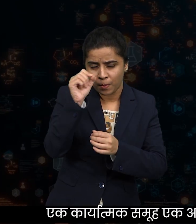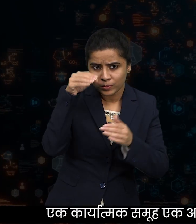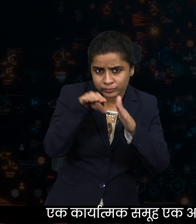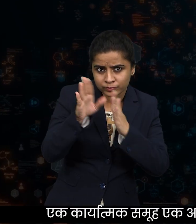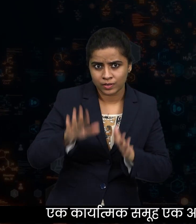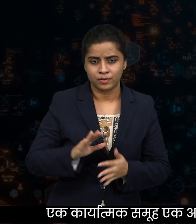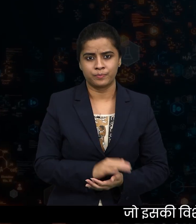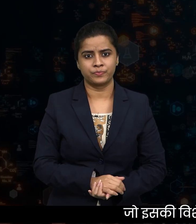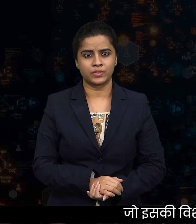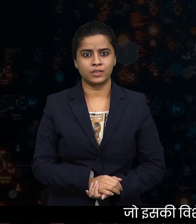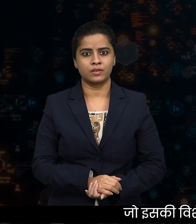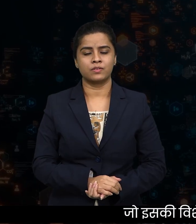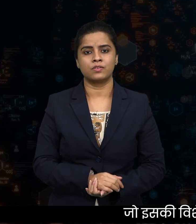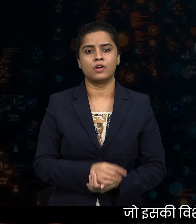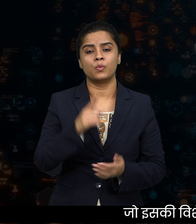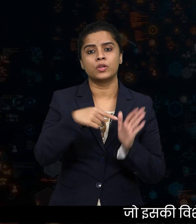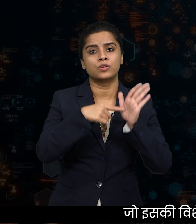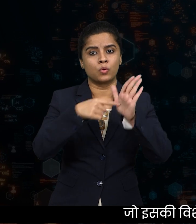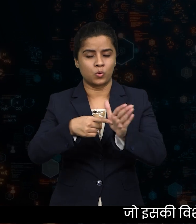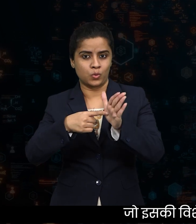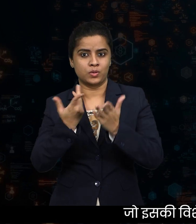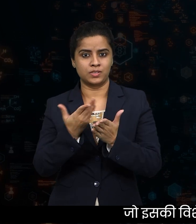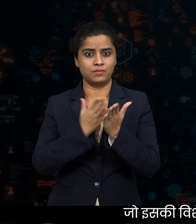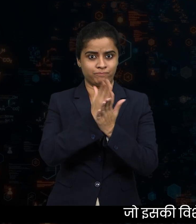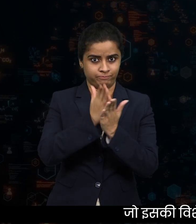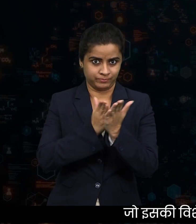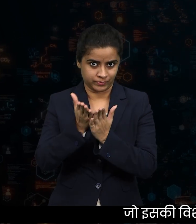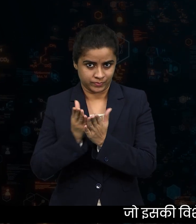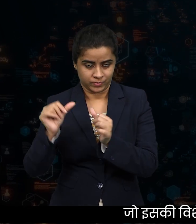है जो इसकी विशेषता रासायनिक गुण देता है।